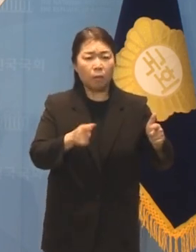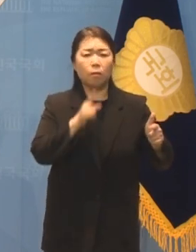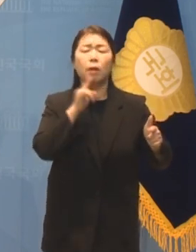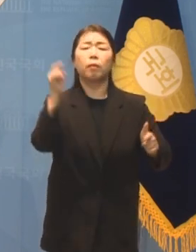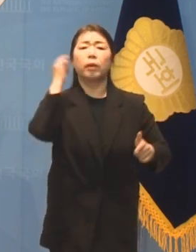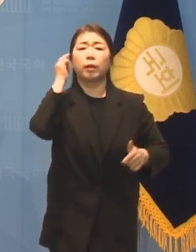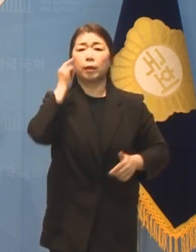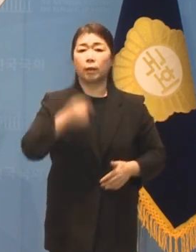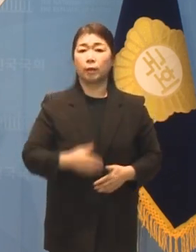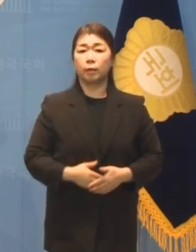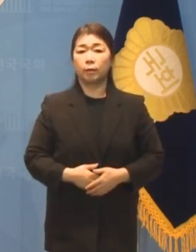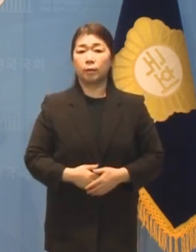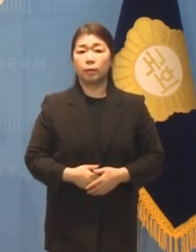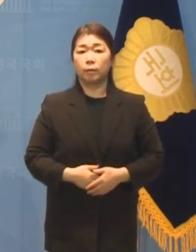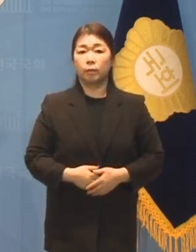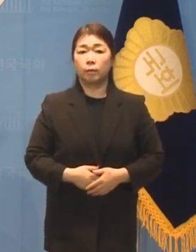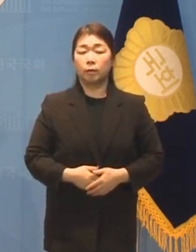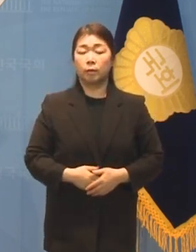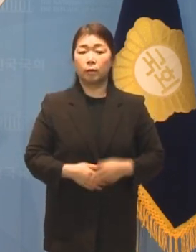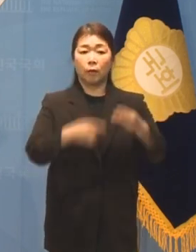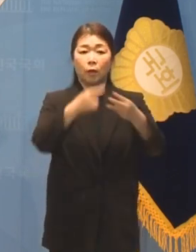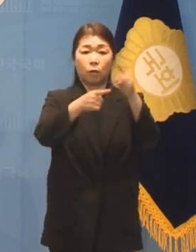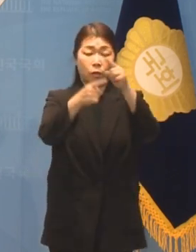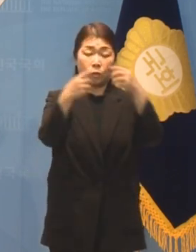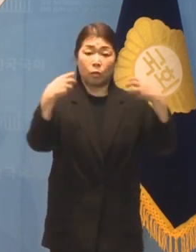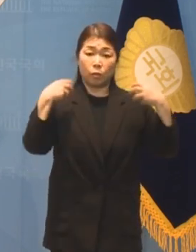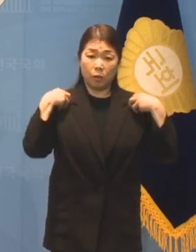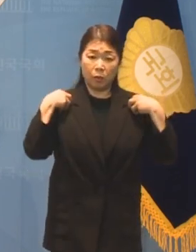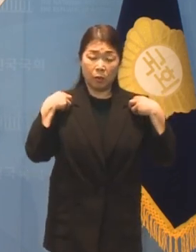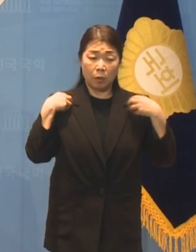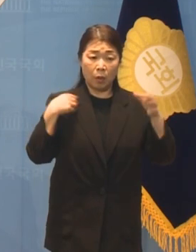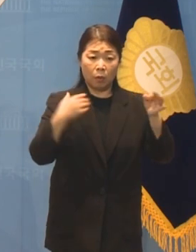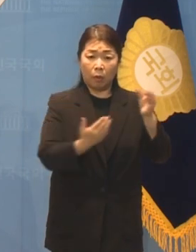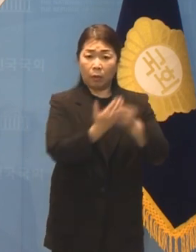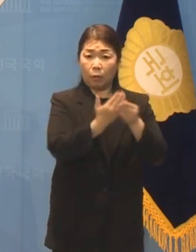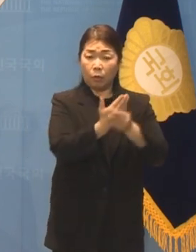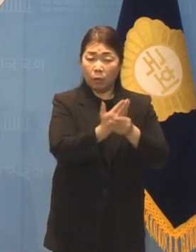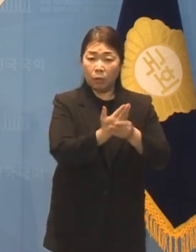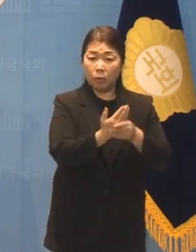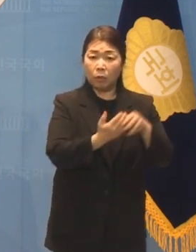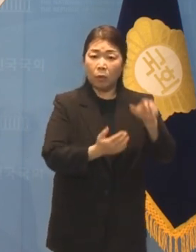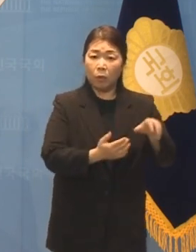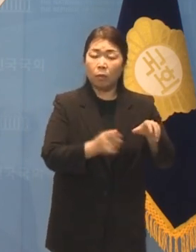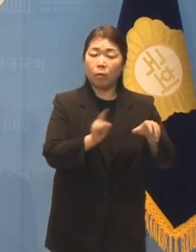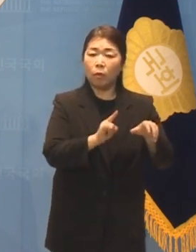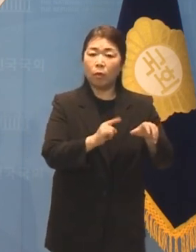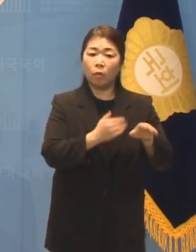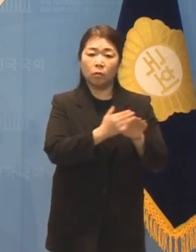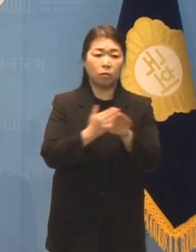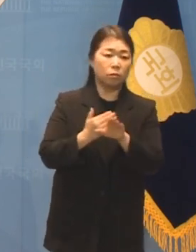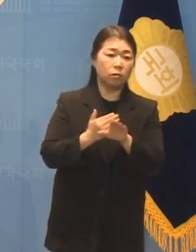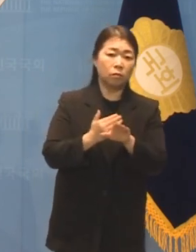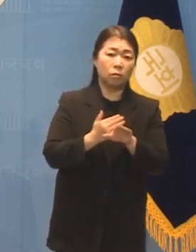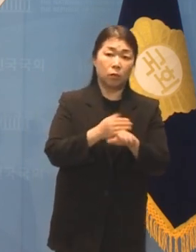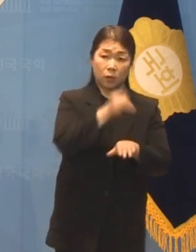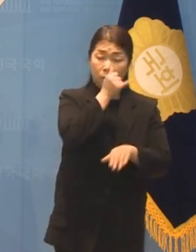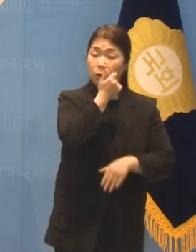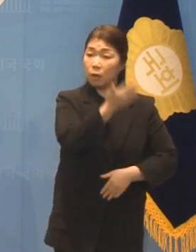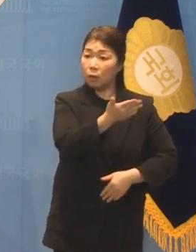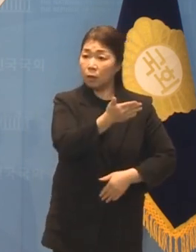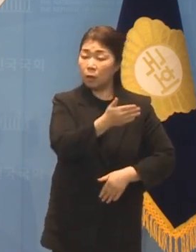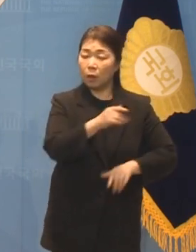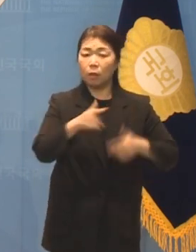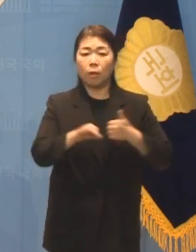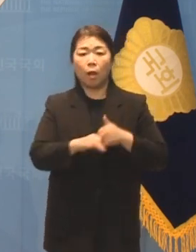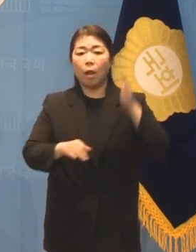마십시오. 윤석열 정부는 돈이 쏟아져 나오는 화수분이라도 구했습니까? 아니면